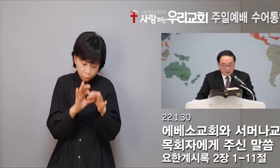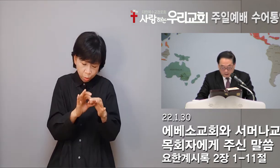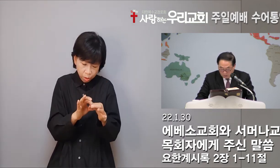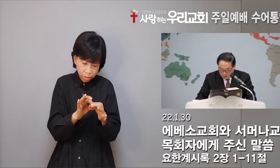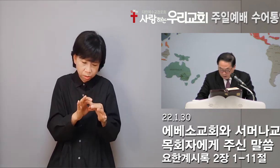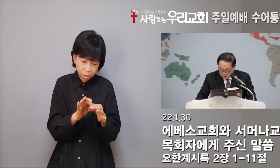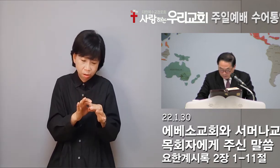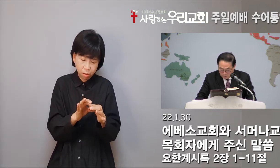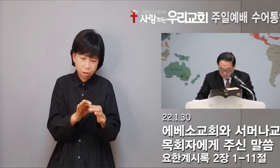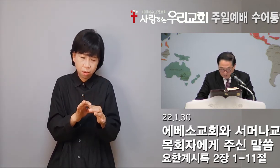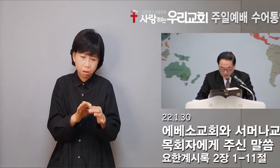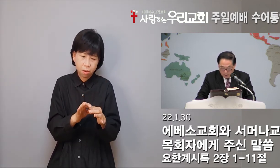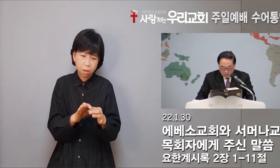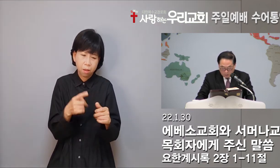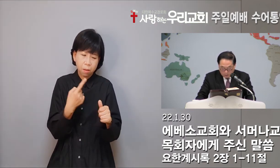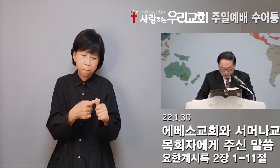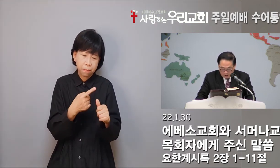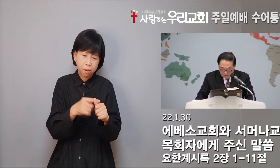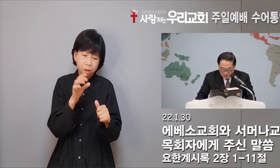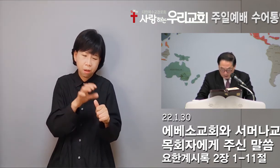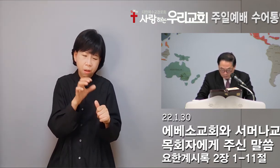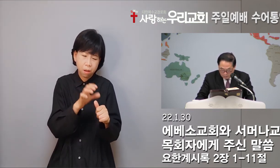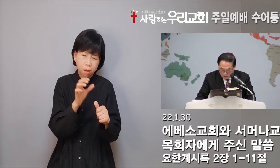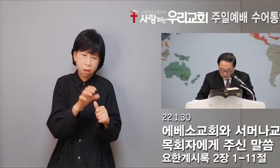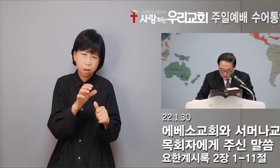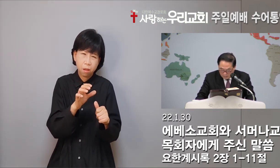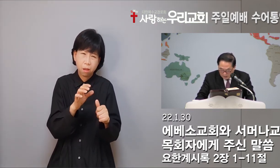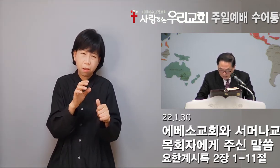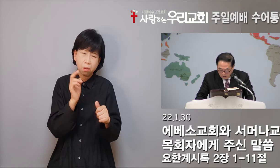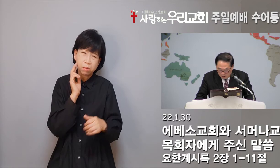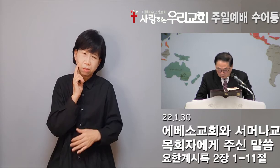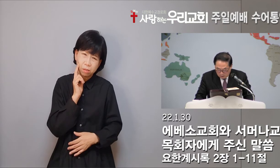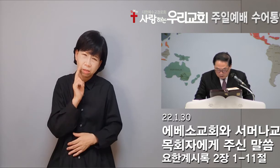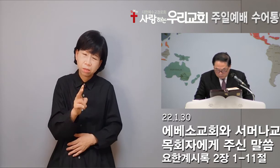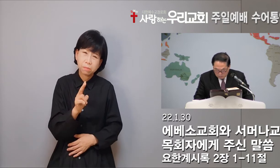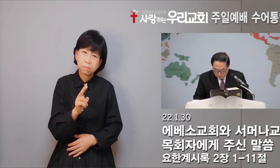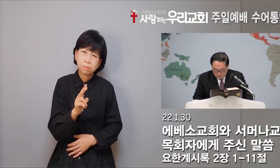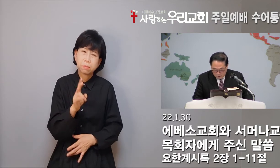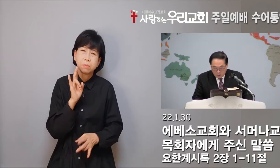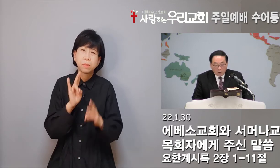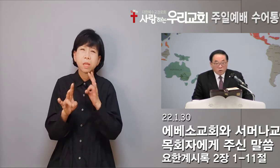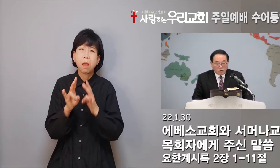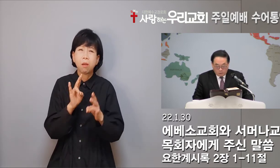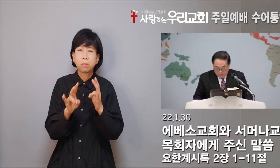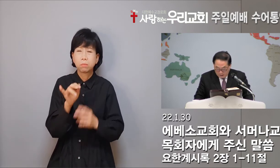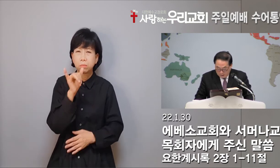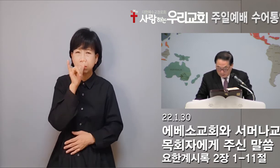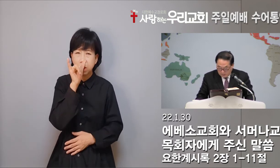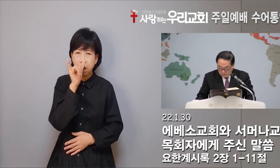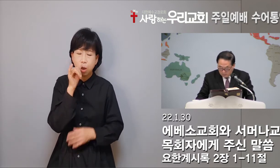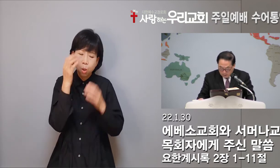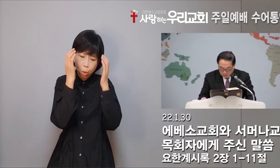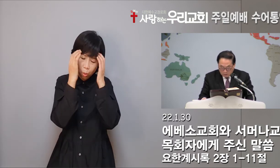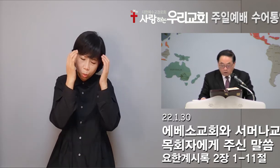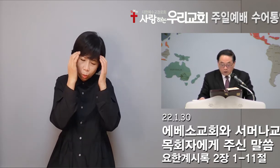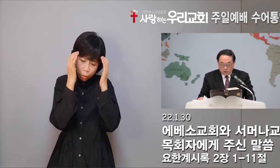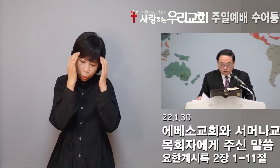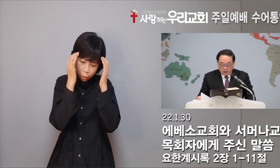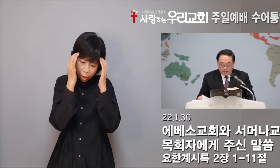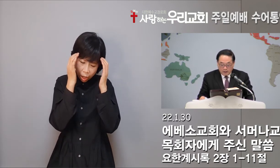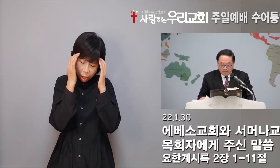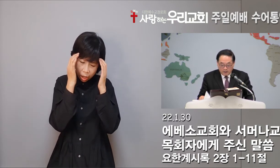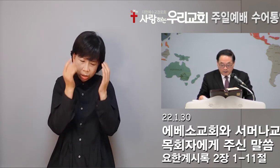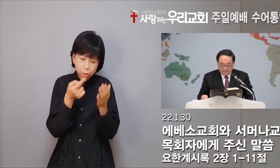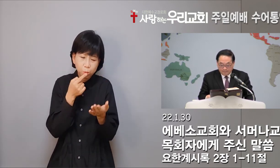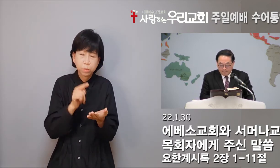박해받을 것이라고 예언했습니다. 고통의 삶의 일부분이긴 하지만 어떤 이유로든지 고통당하는 것은 결코 쉬운